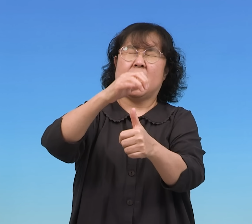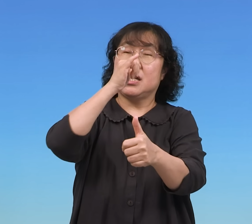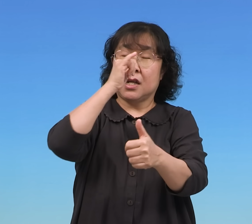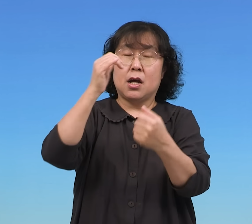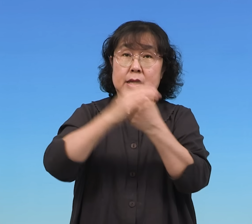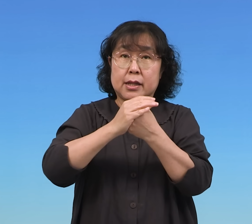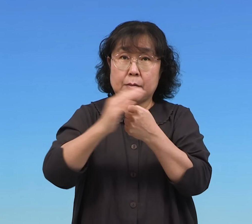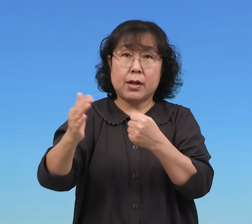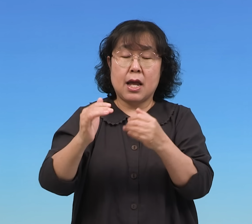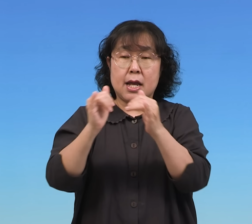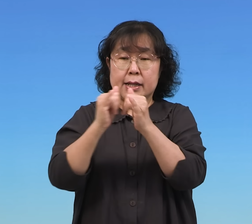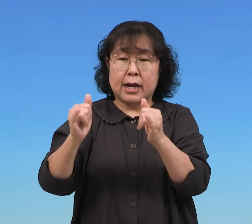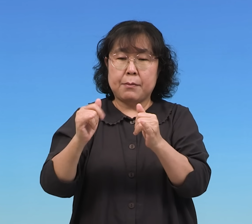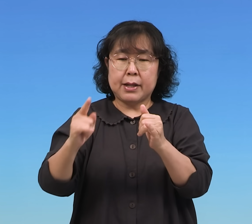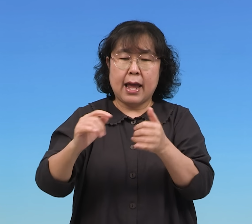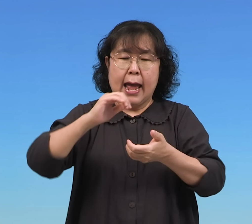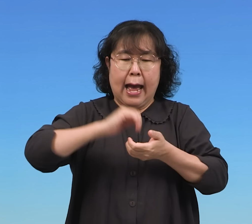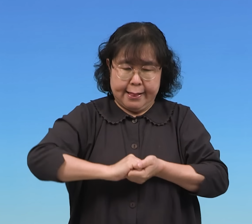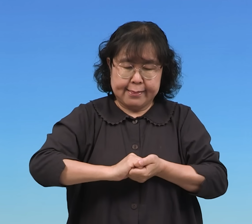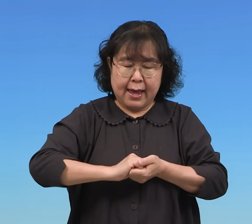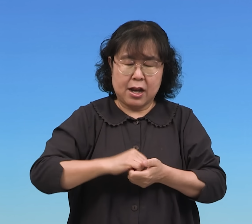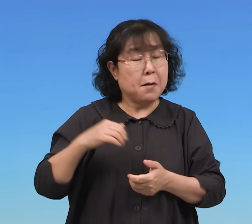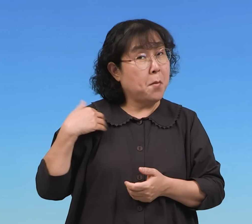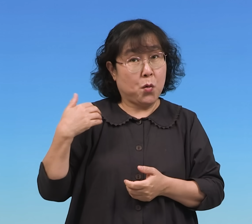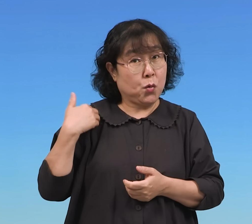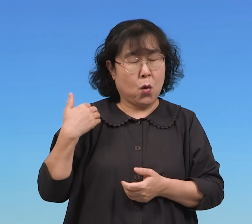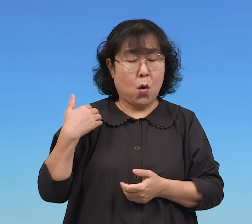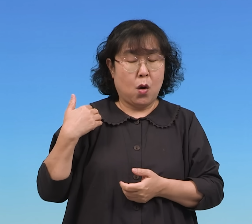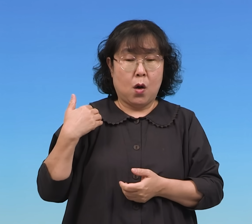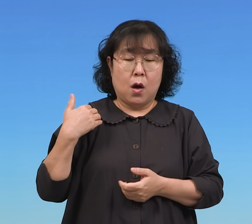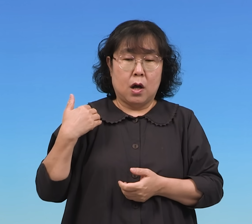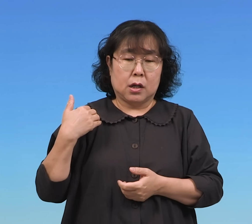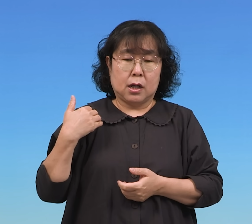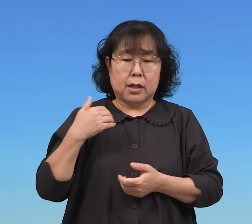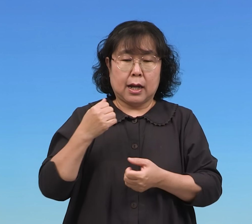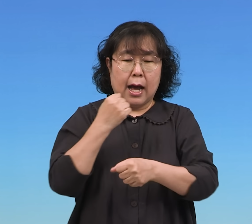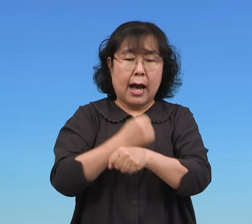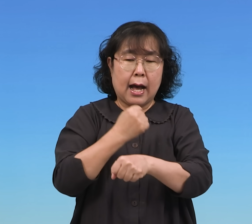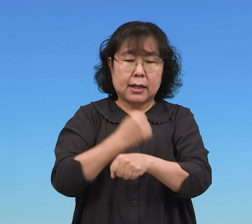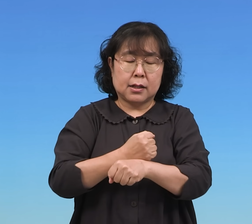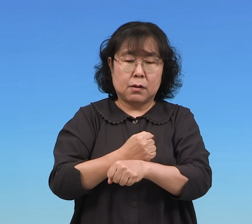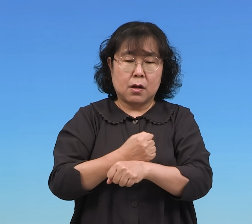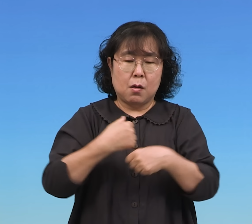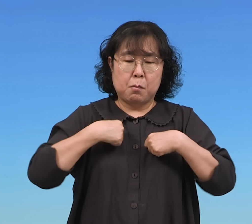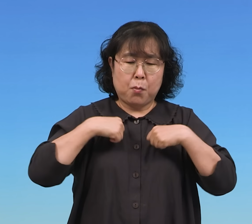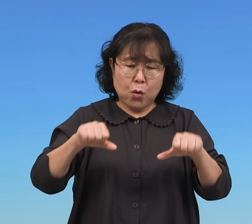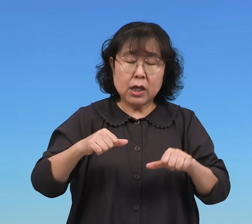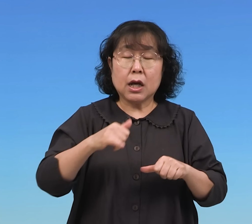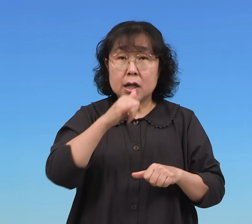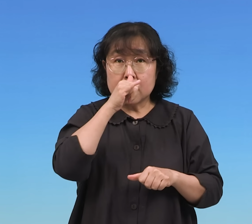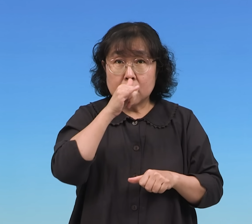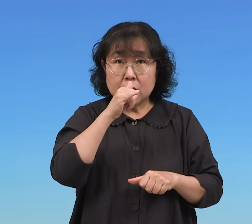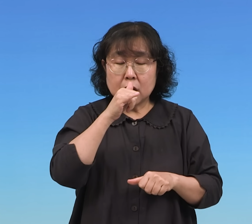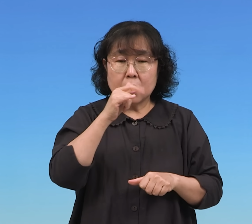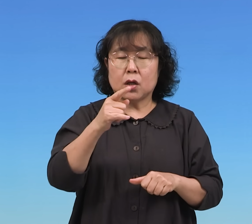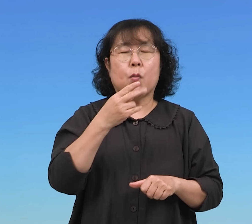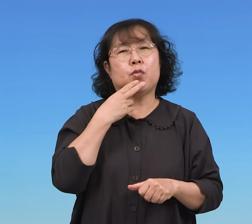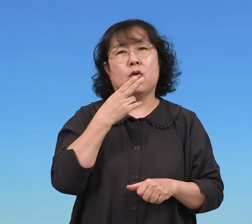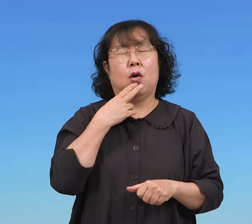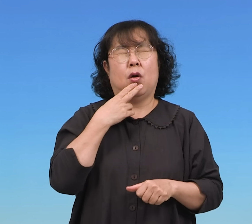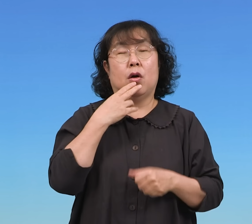때문에 이게 사람이 이제 여기까지 내 한계구나, 이제 더 이상 내가 할 수 있는 게 없구나, 이 자각이 있어야 되는데 그 사전에